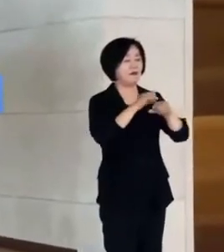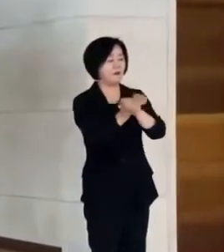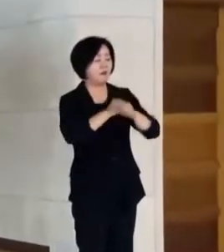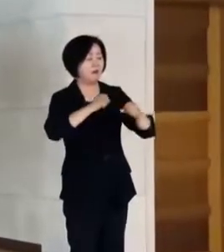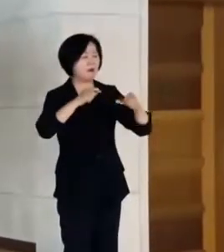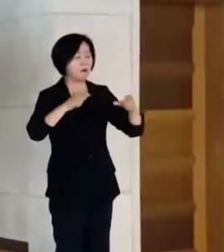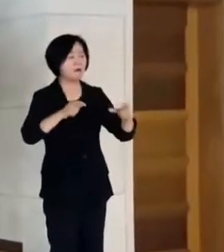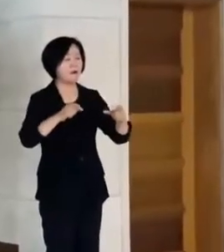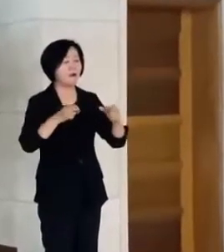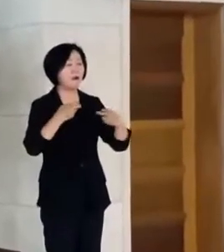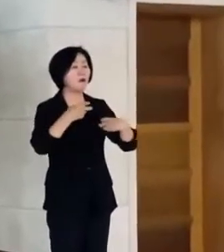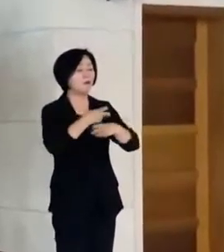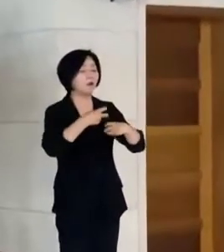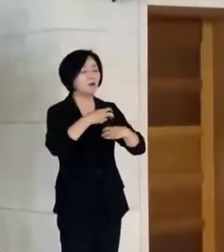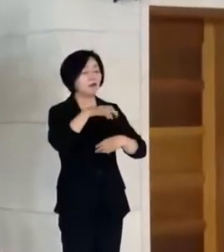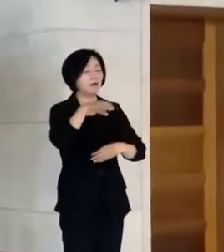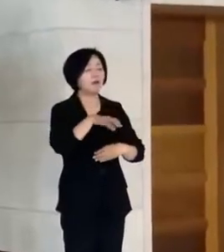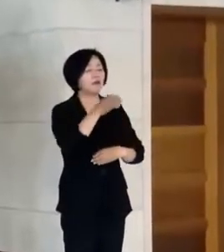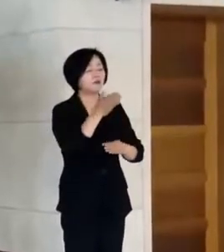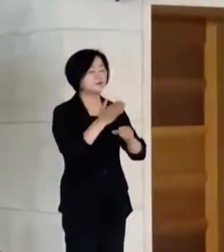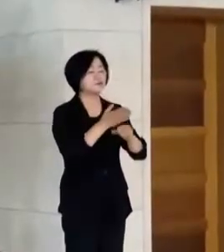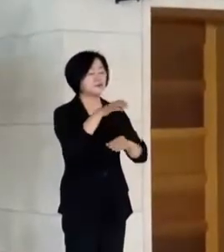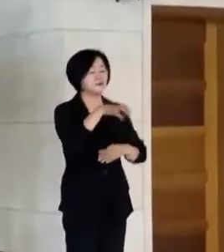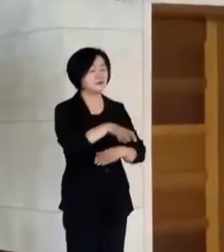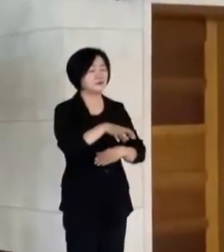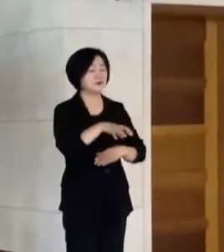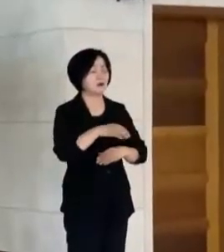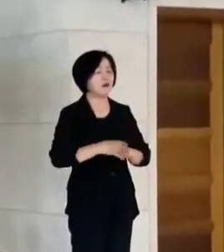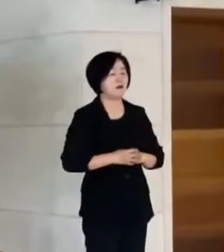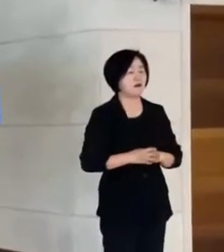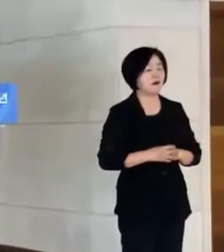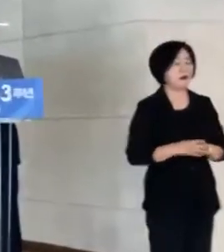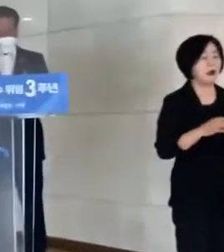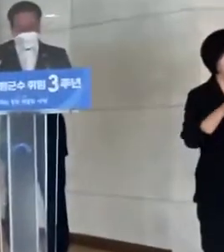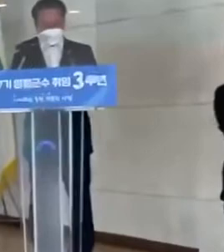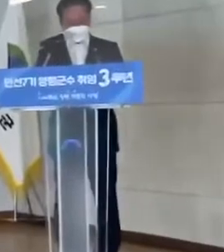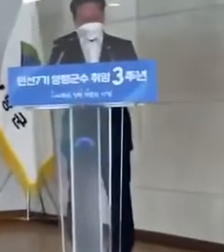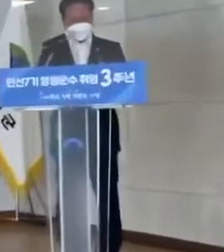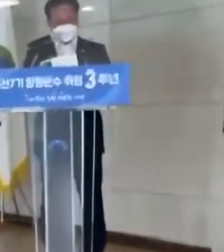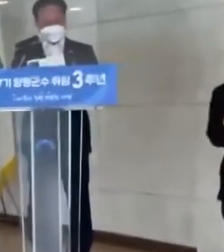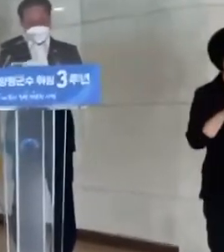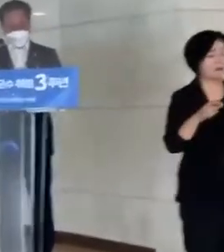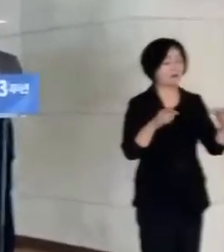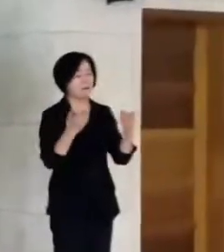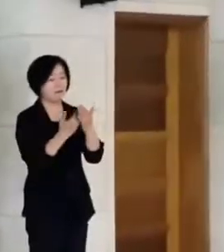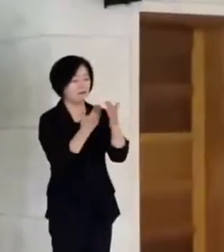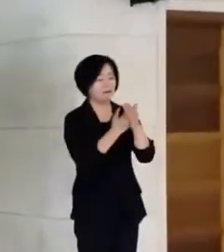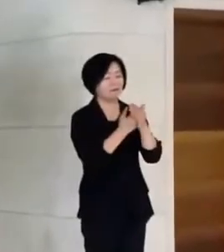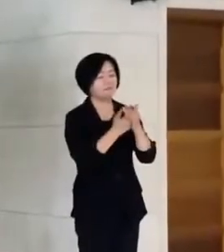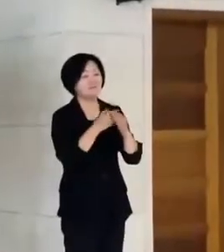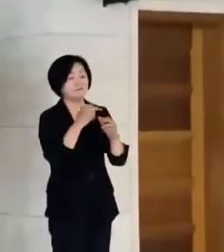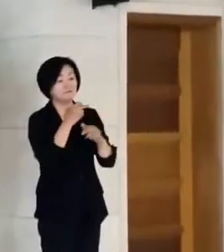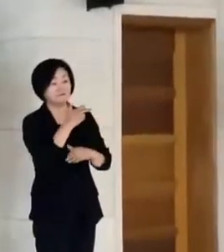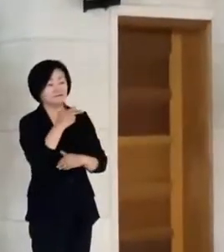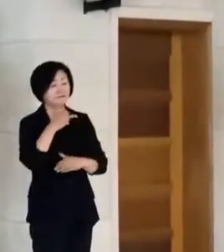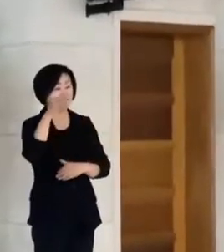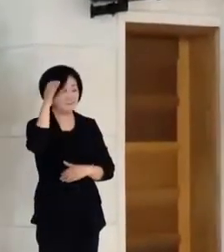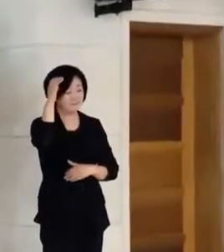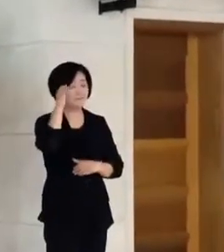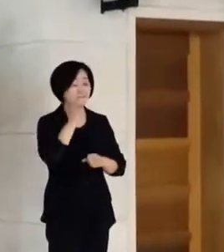광역교통의 중심지로서 지역경제 발전을 크게 기여할 것입니다.